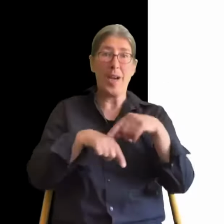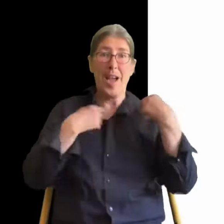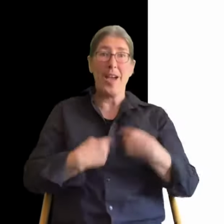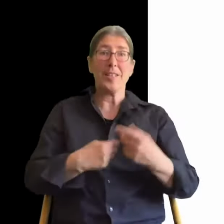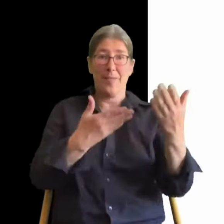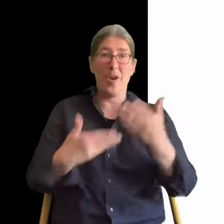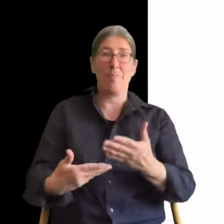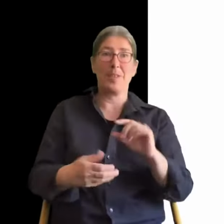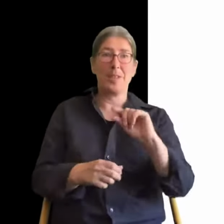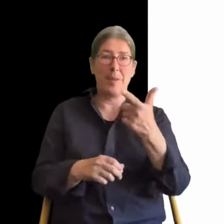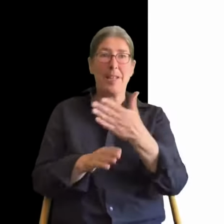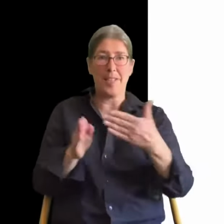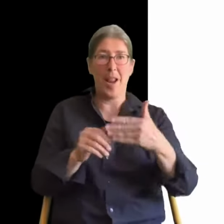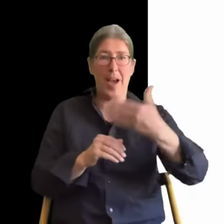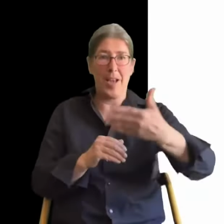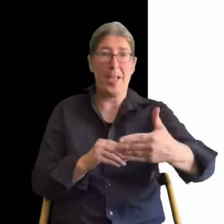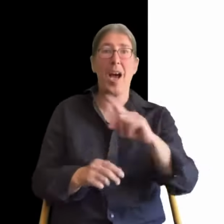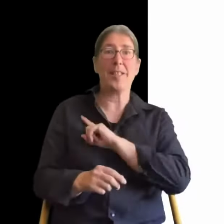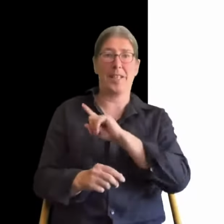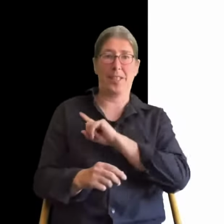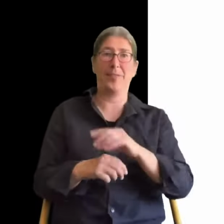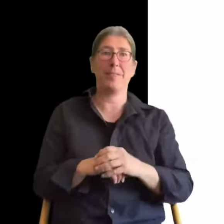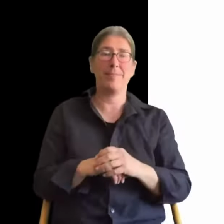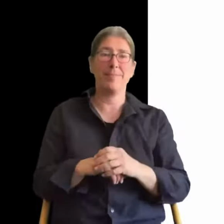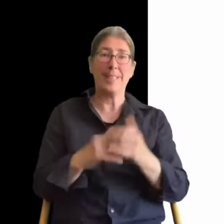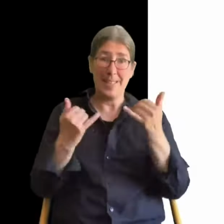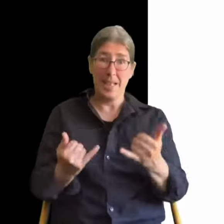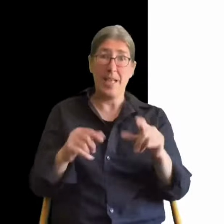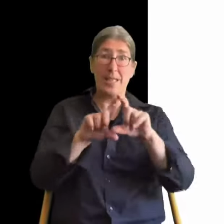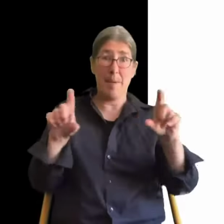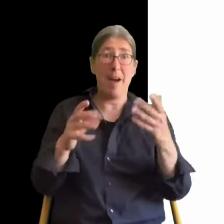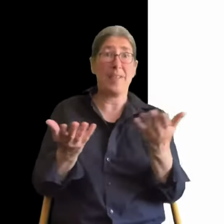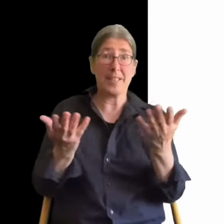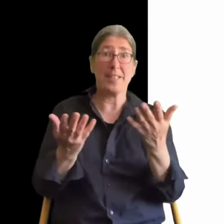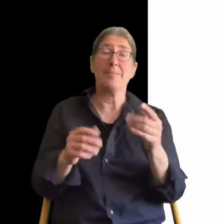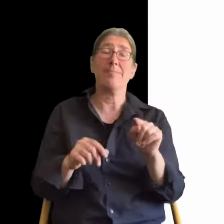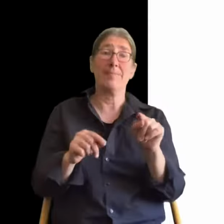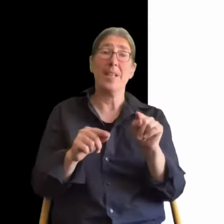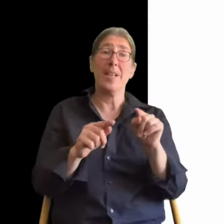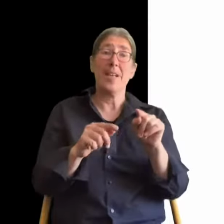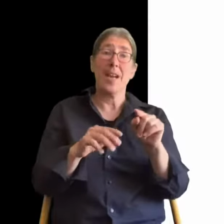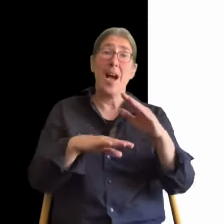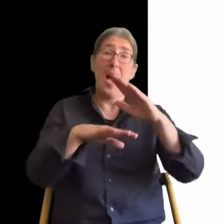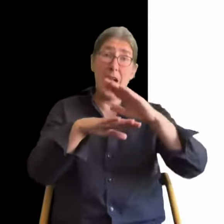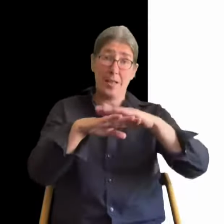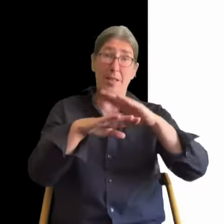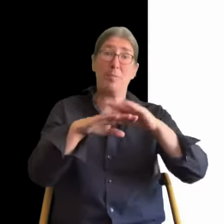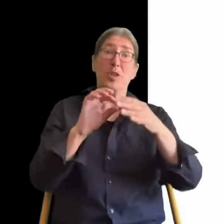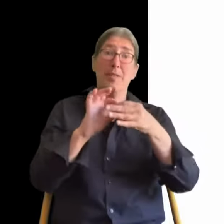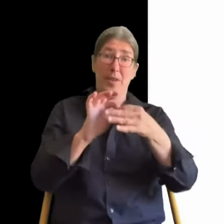Hallo und herzlich willkommen zum zweiten Teil der Reihe Adjektive. Diesmal geht es um die Deklination, also um die